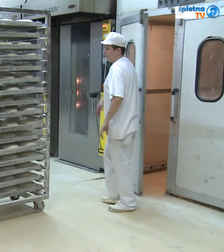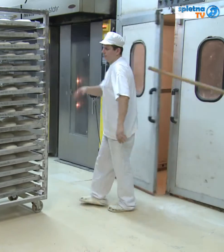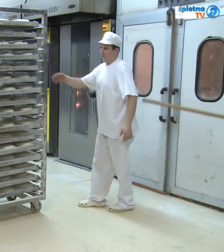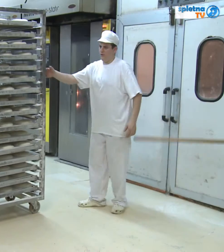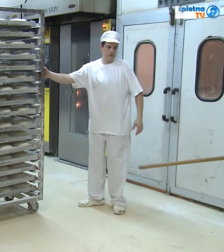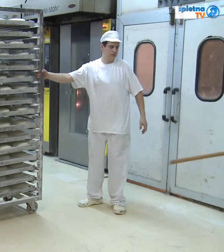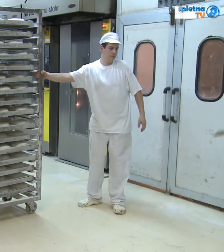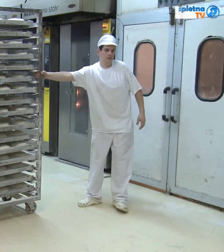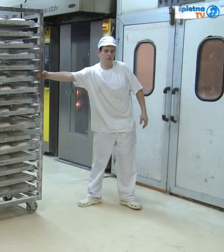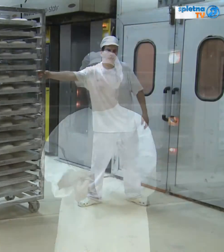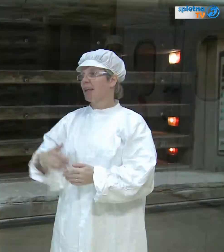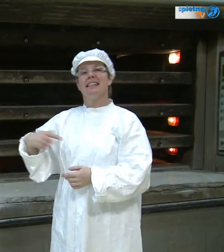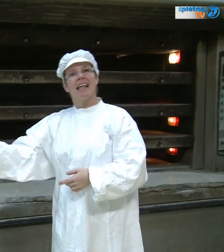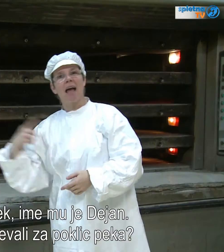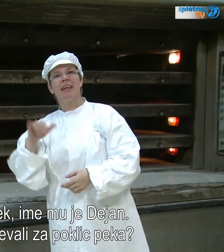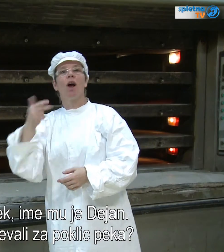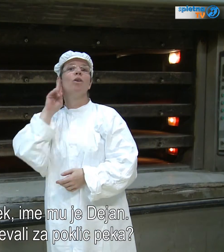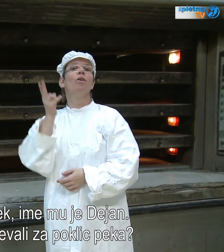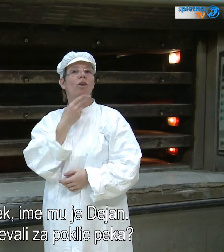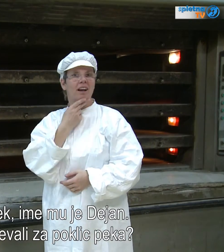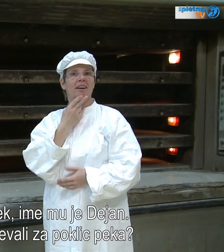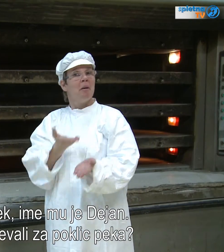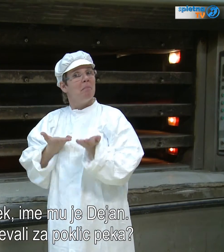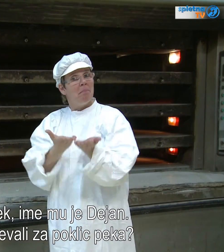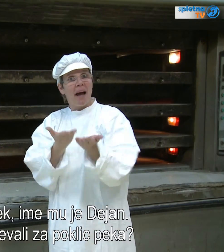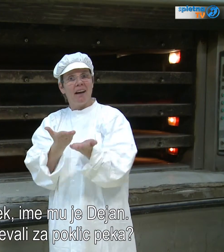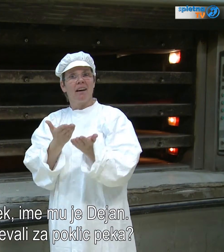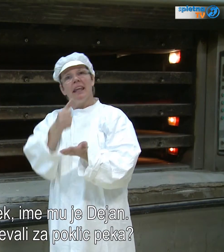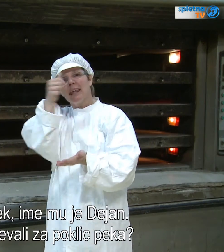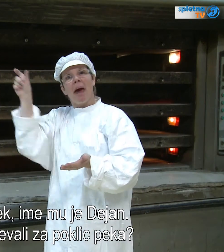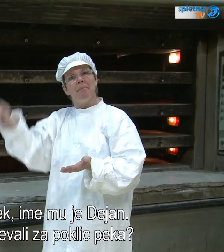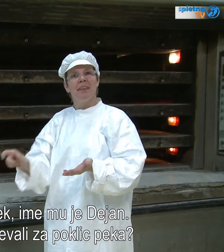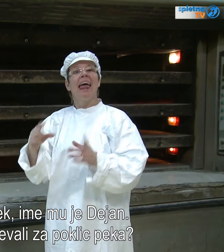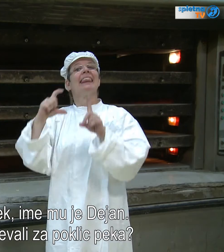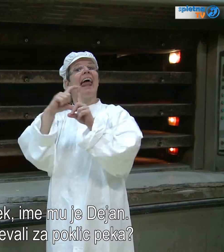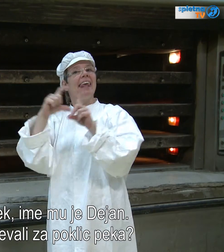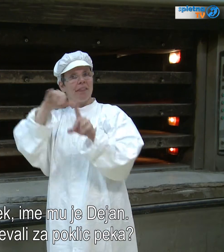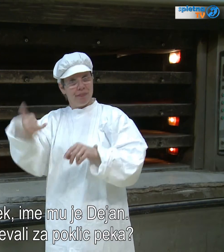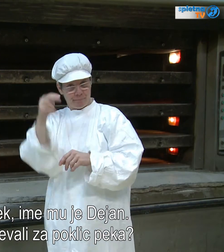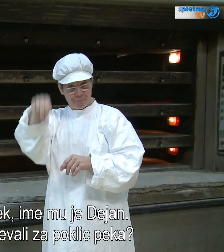You know.